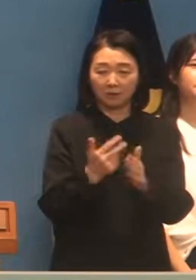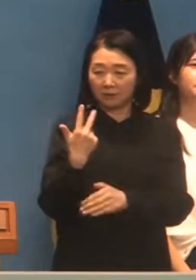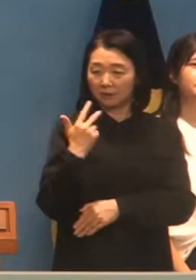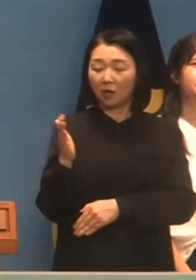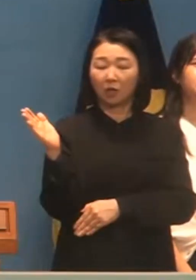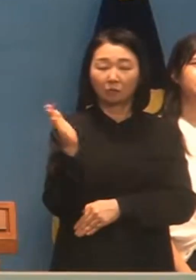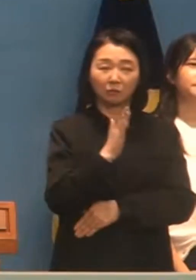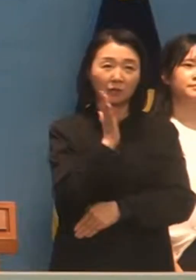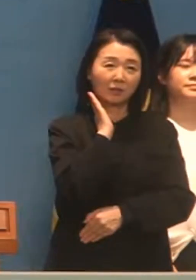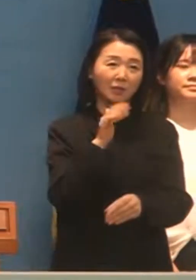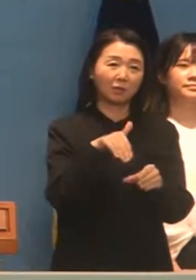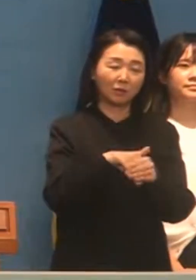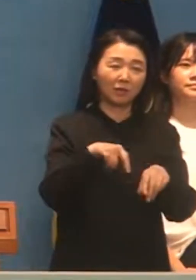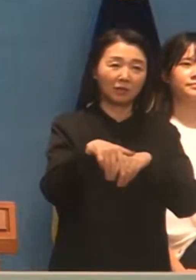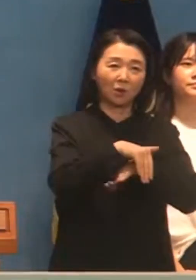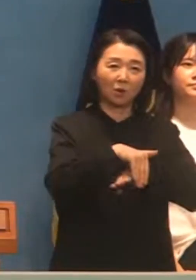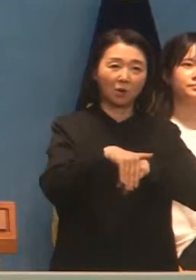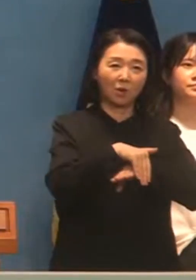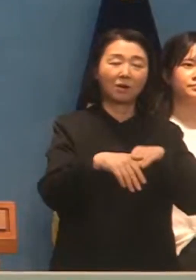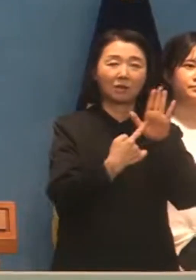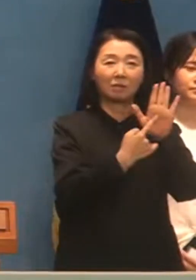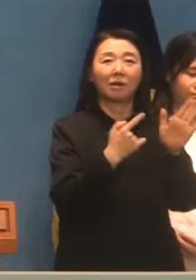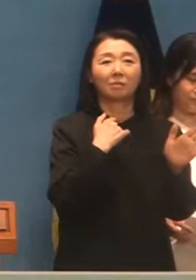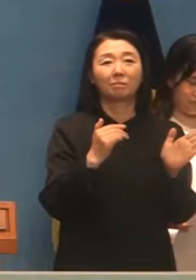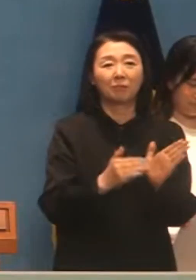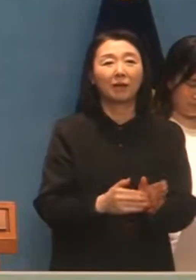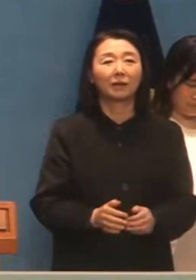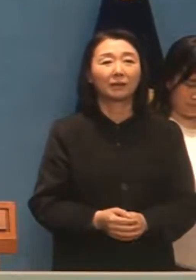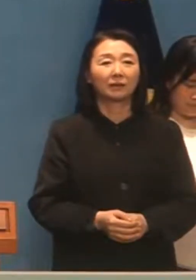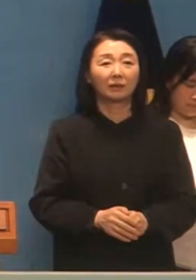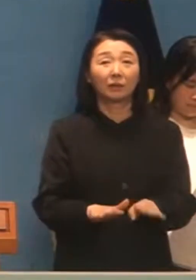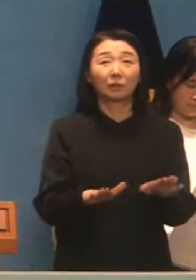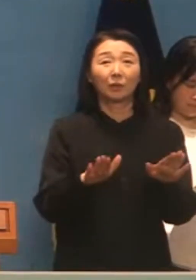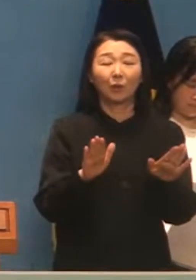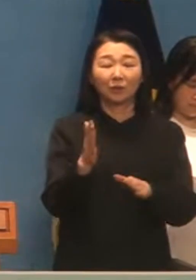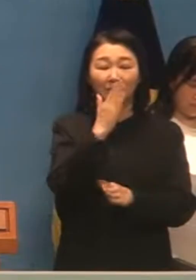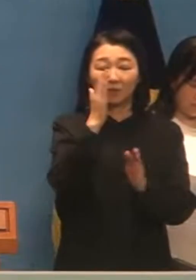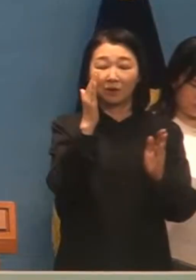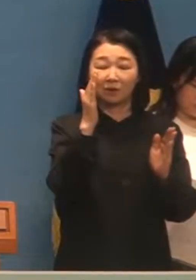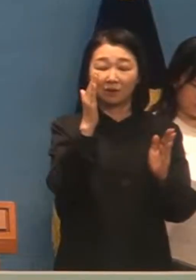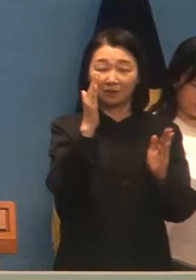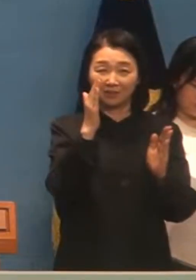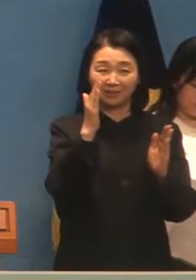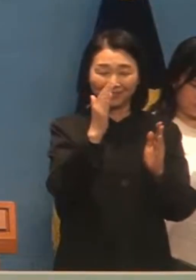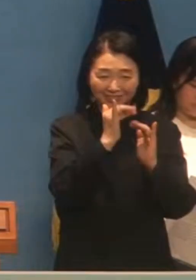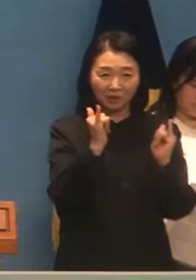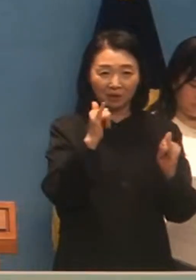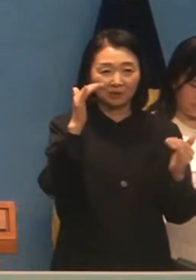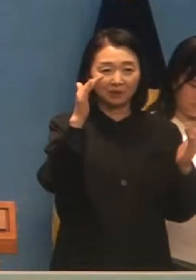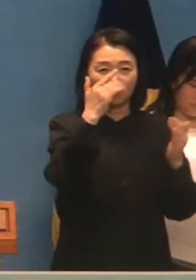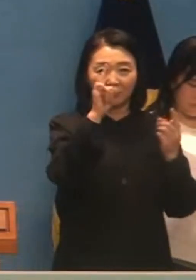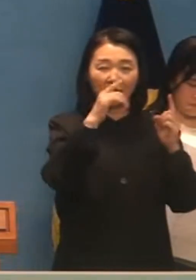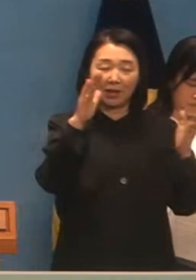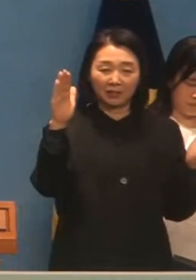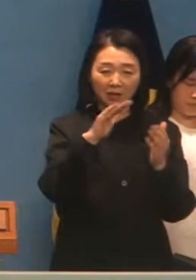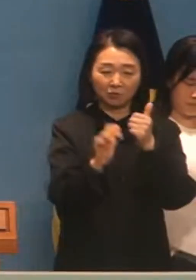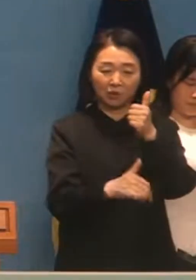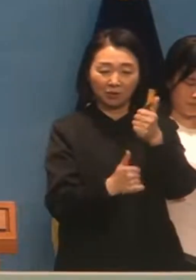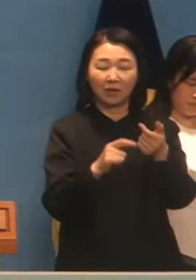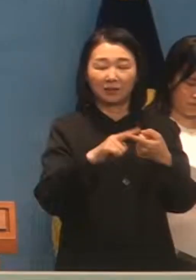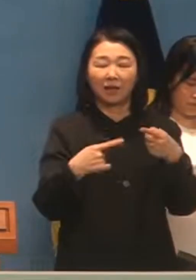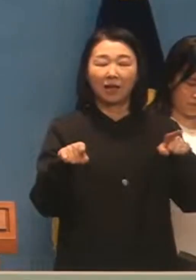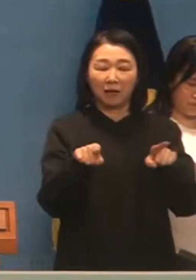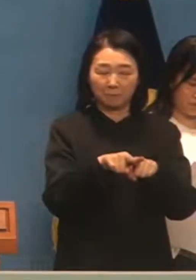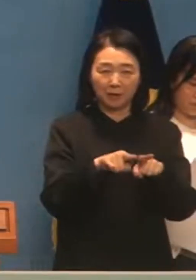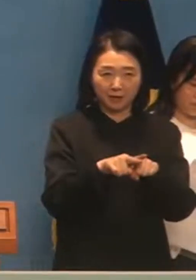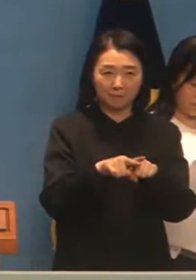지난주부터 대선 정책을 연달아 발표하고 있습니다. 오늘은 청년대학생위원회에서 준비한 정책 발표